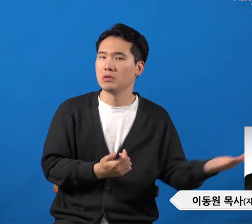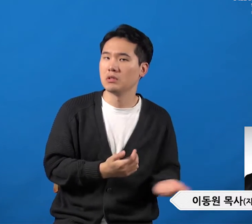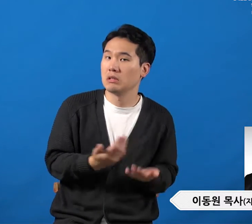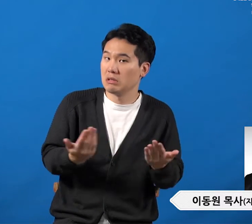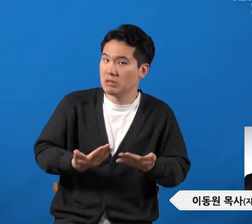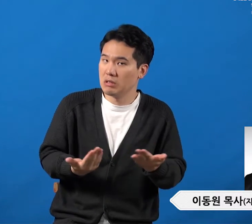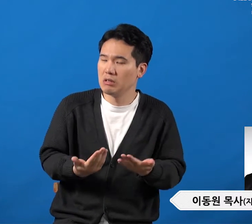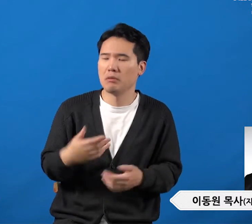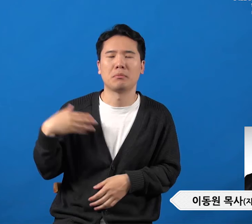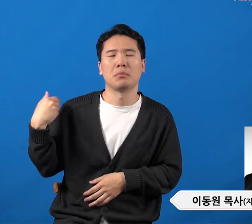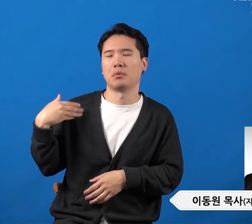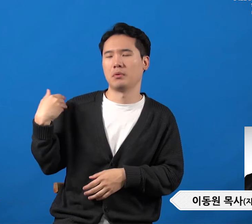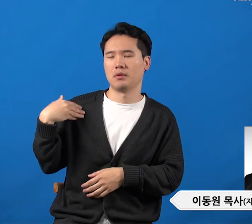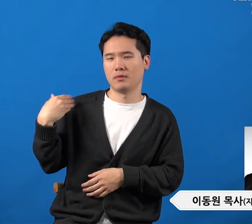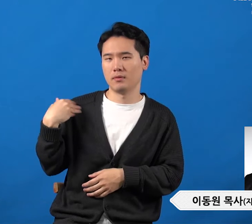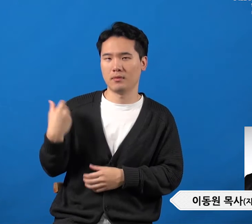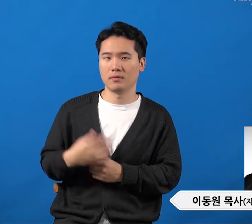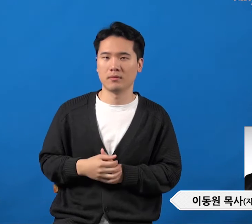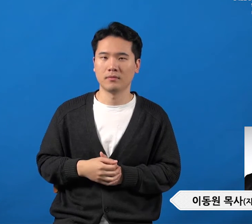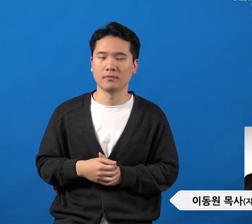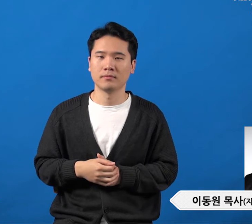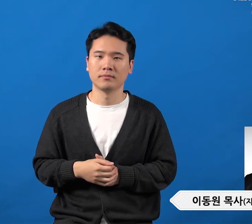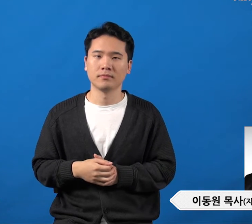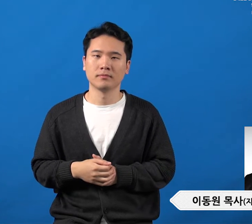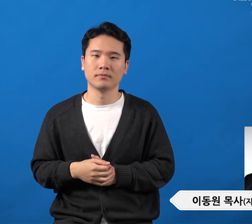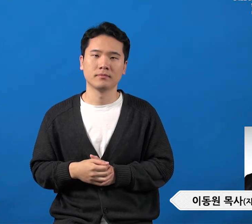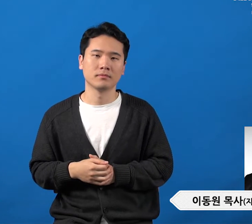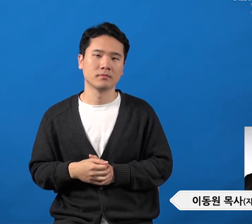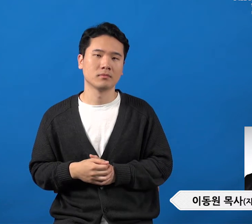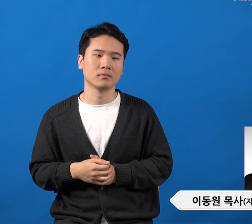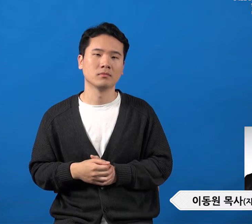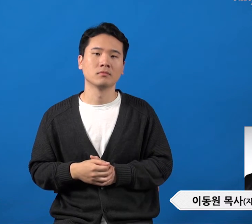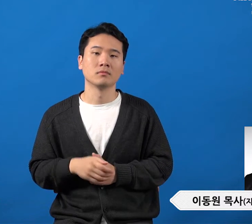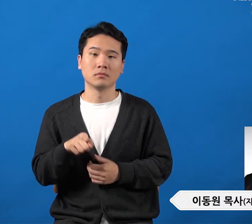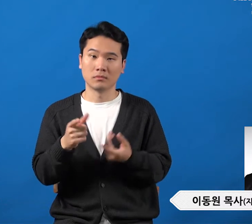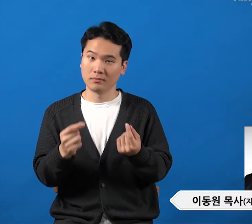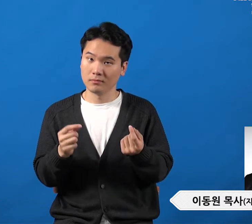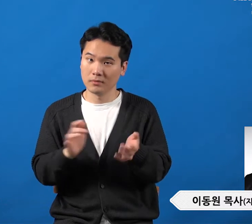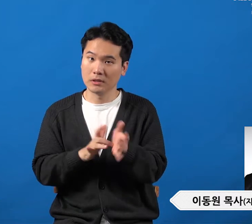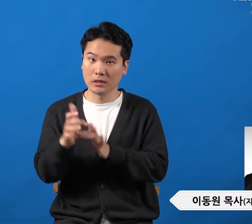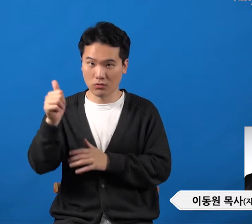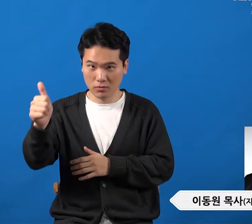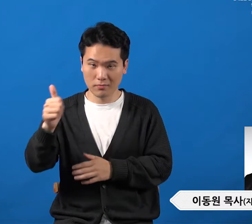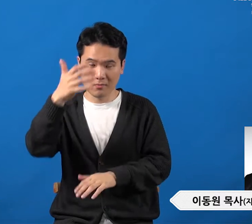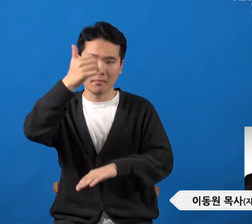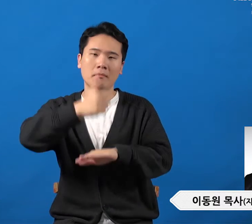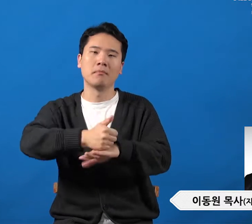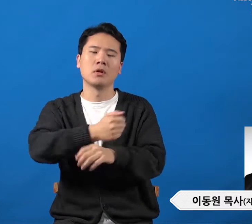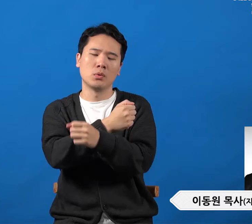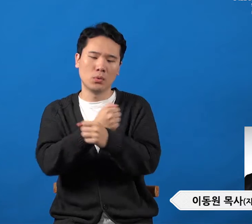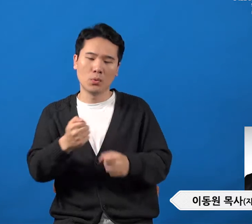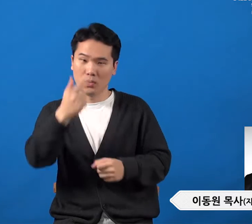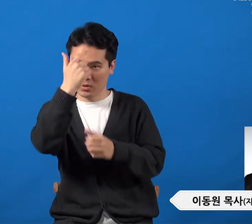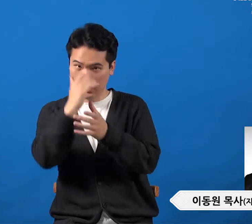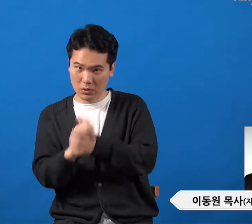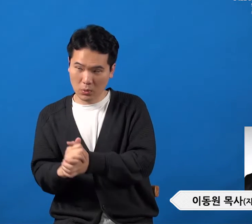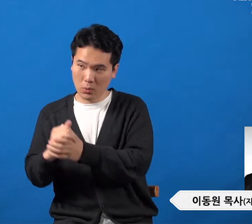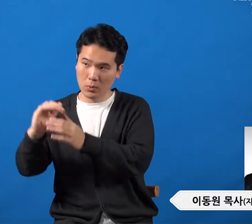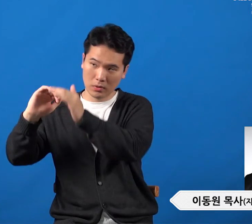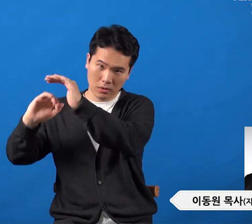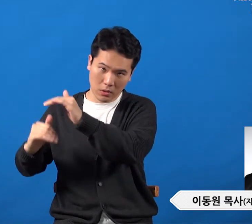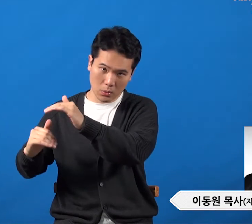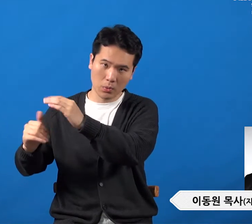하는 것을 알지 못함이니이다. 이런 예수님의 마지막 용서의 기도를